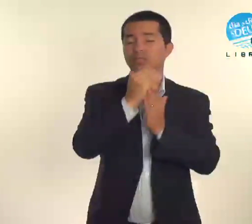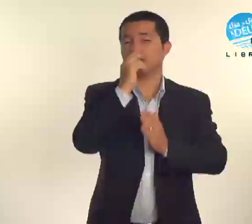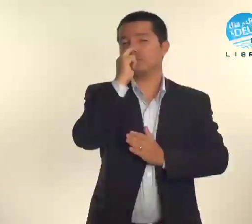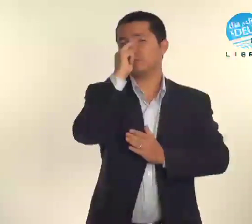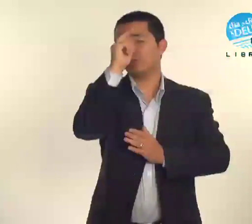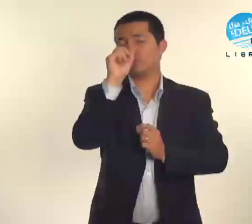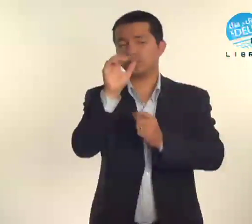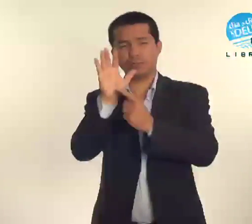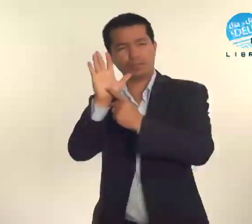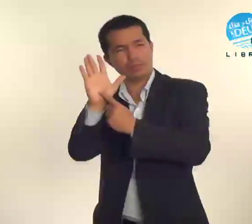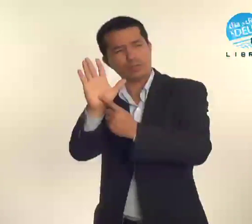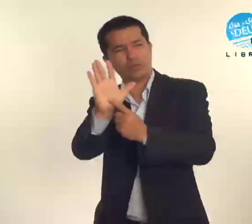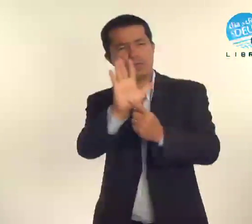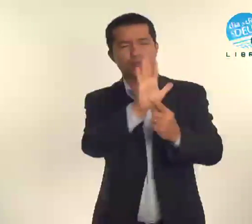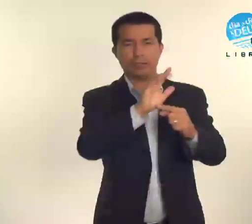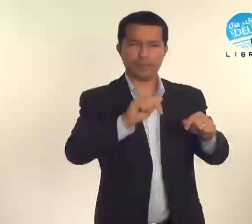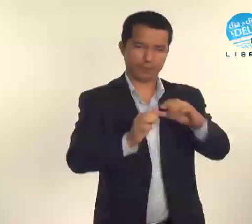de Deus na face da terra.